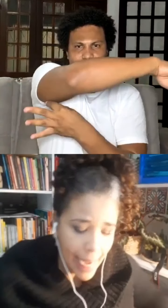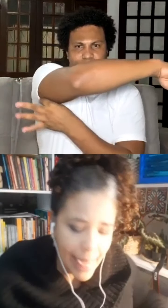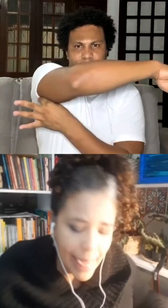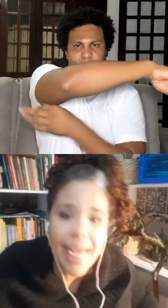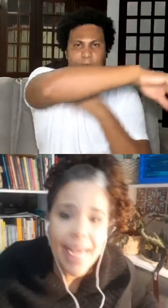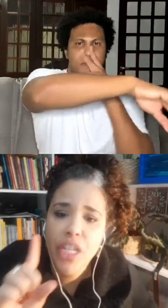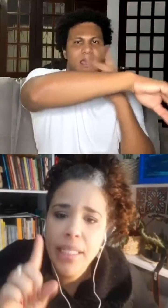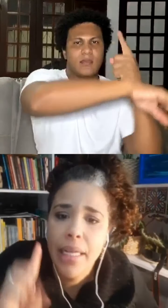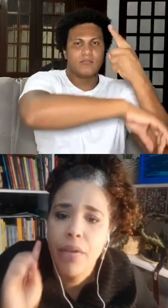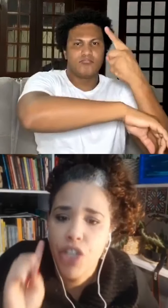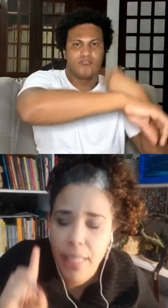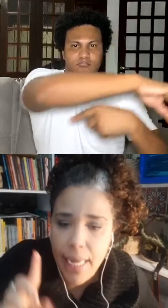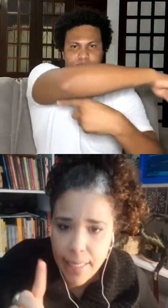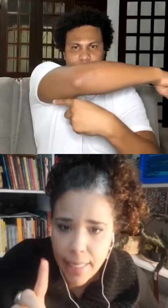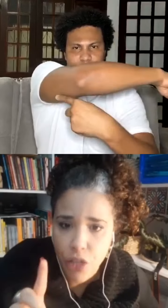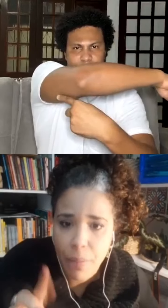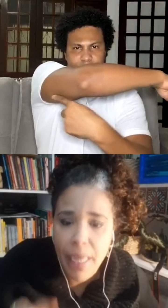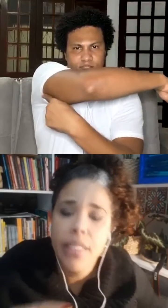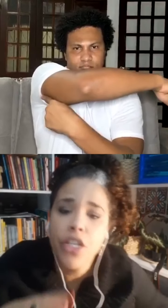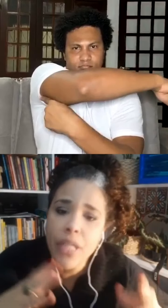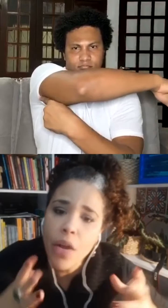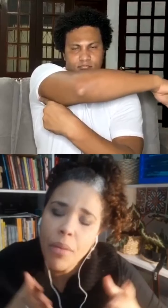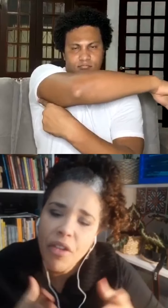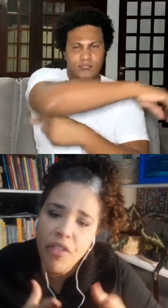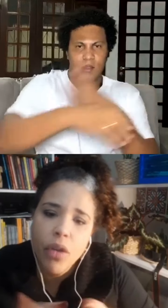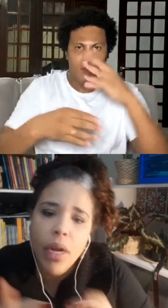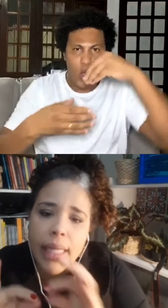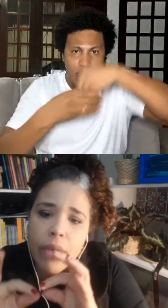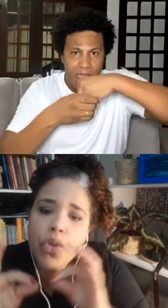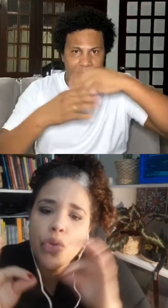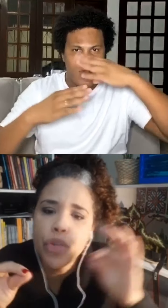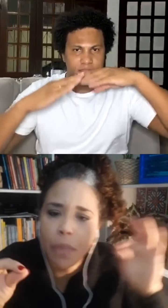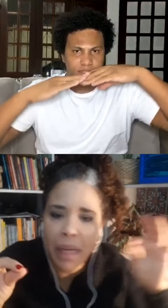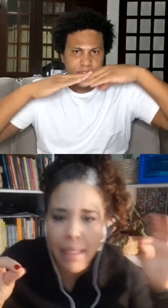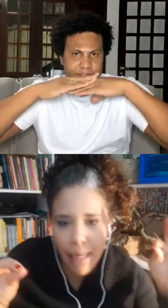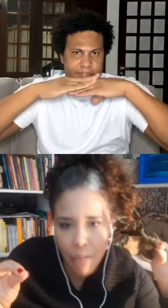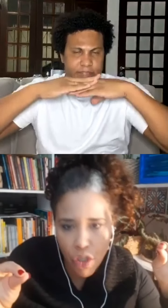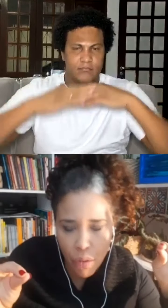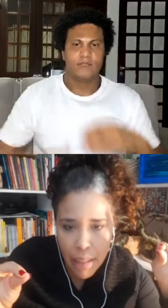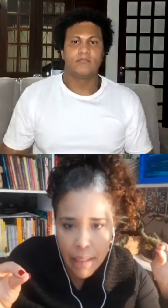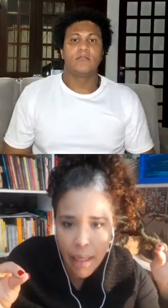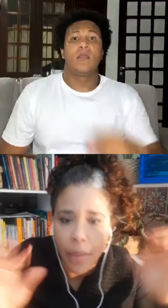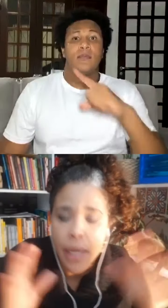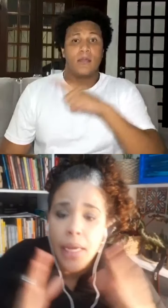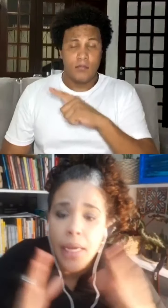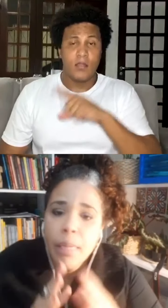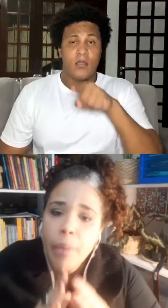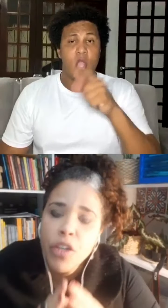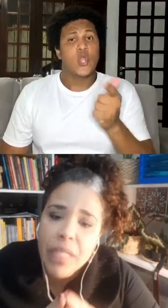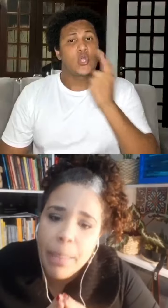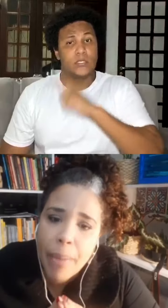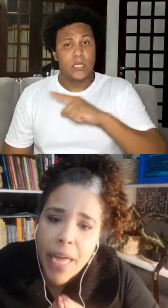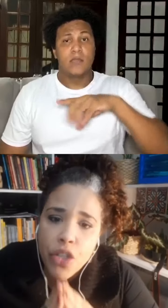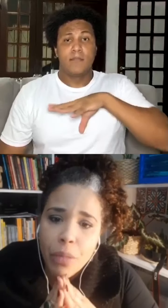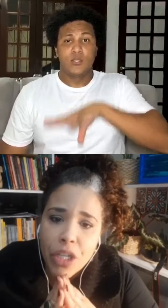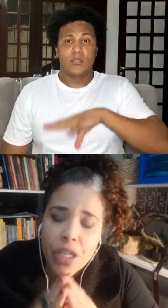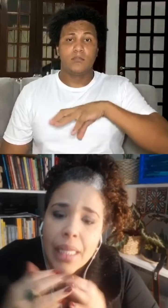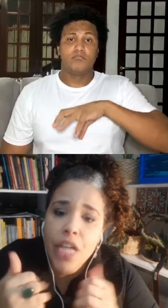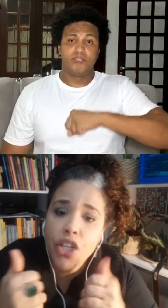e a injeção de 3 em 3 meses tem como efeito colateral suspender a menstruação e pode fazer parte de